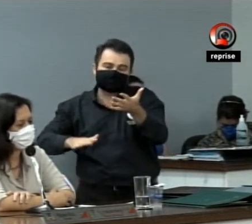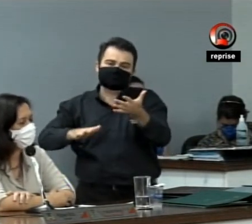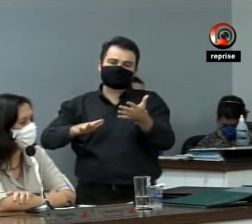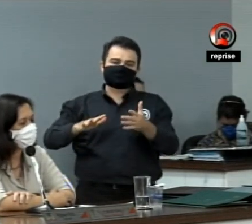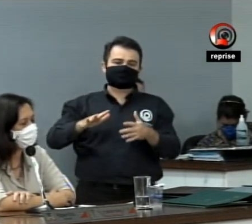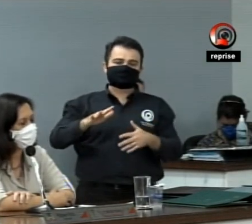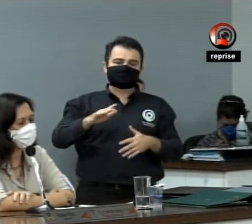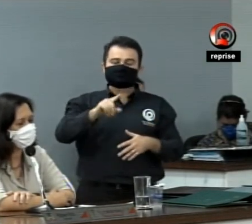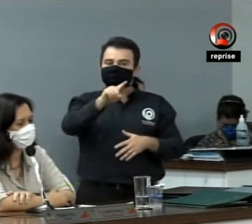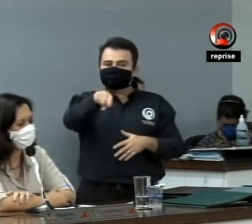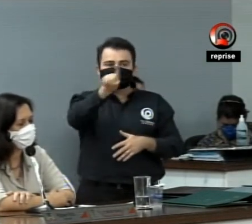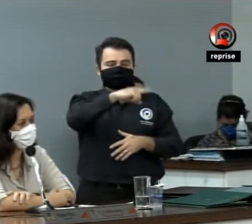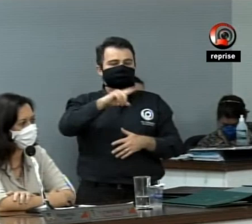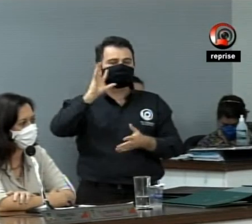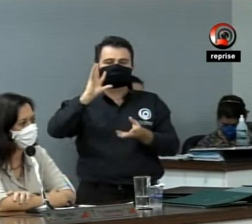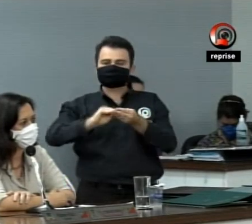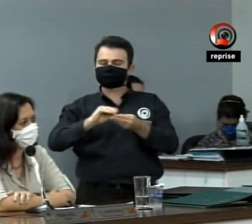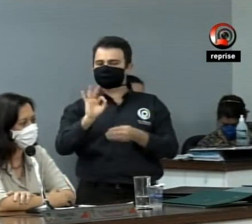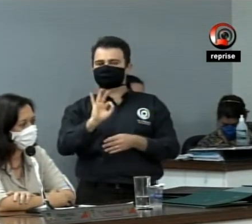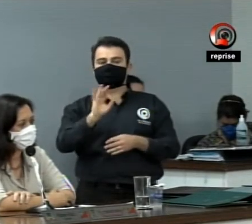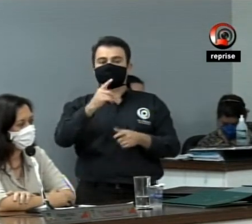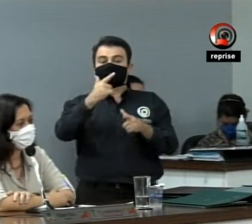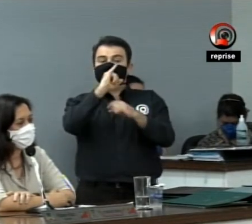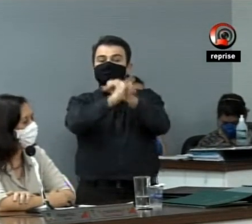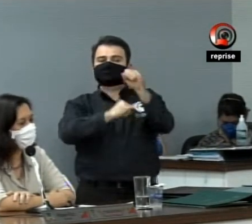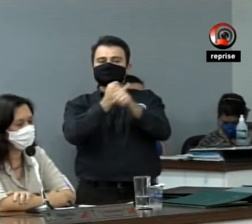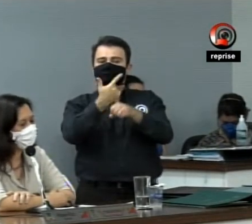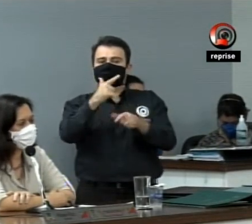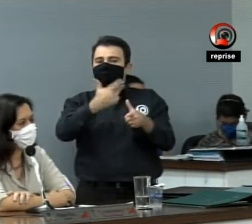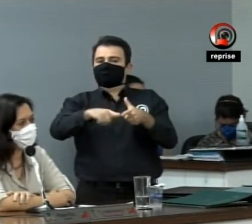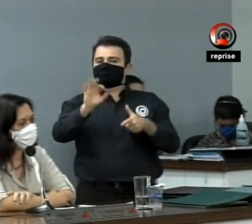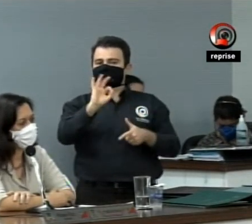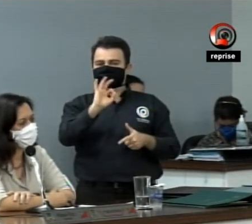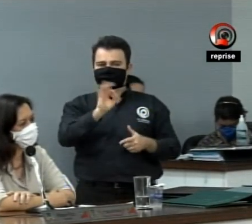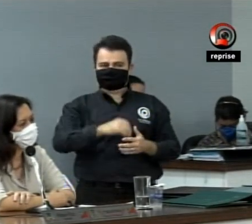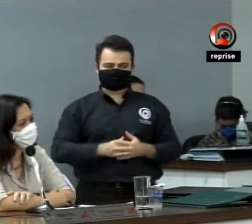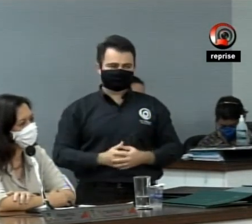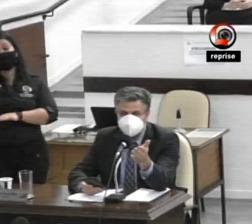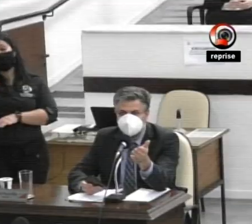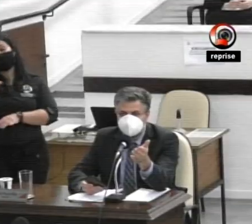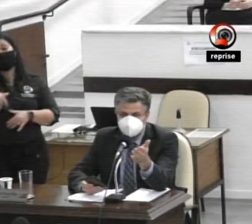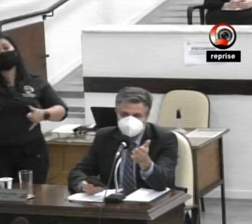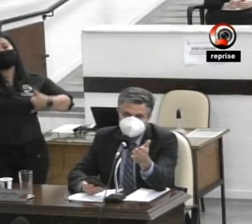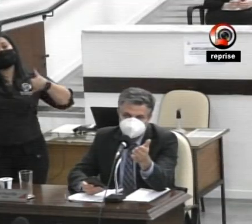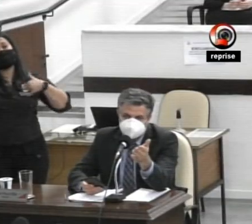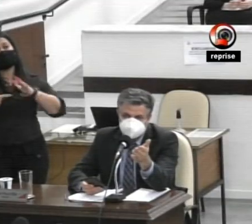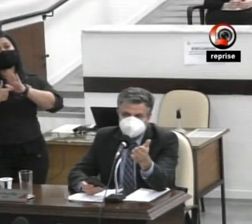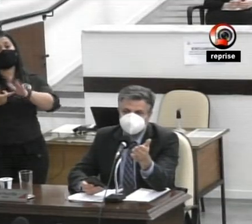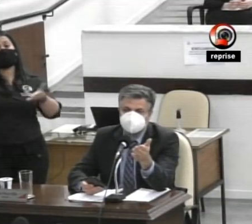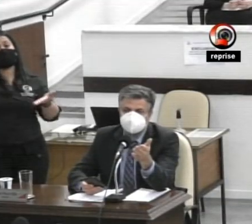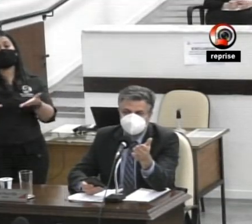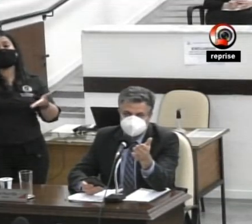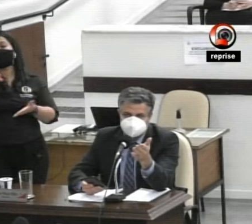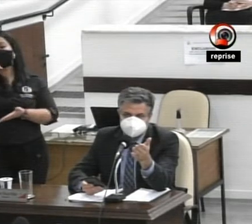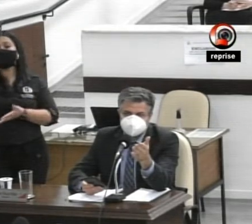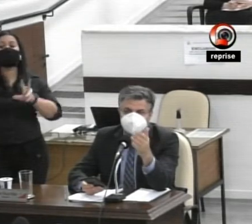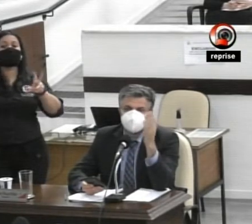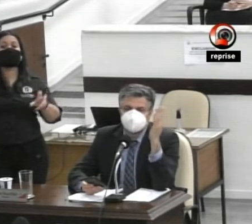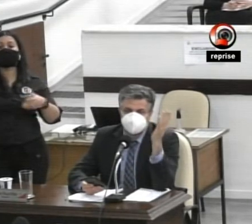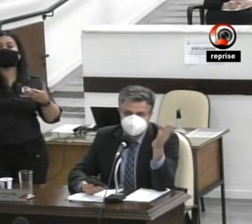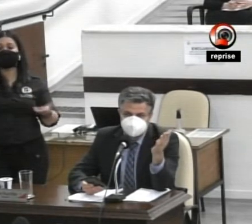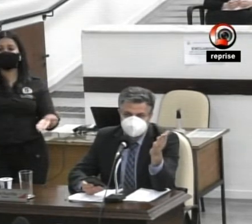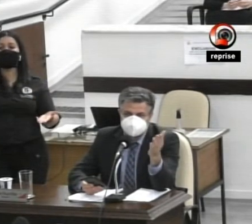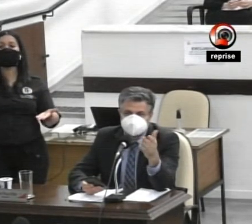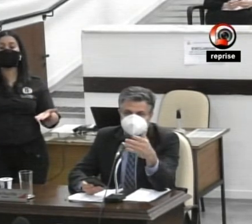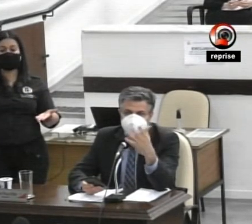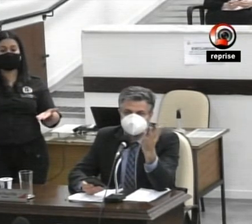não apontaram esse como um problema. Eles não apontaram? Não apontaram. Mas a senhora se orgulhou ainda há pouco de falar sobre isso, de seguir o mundo no